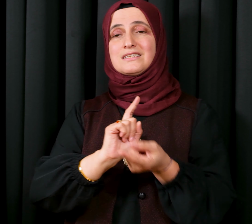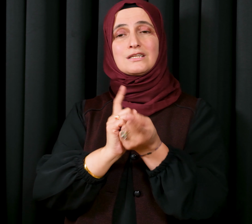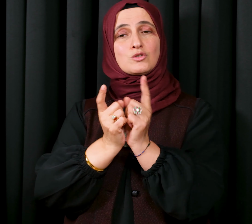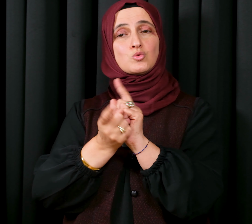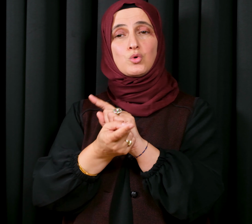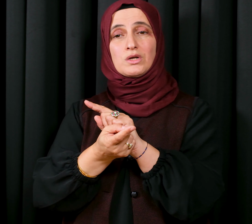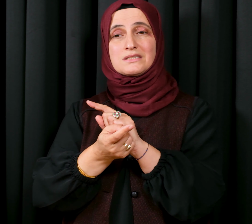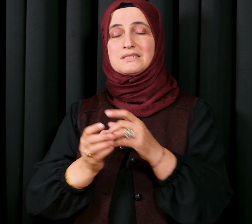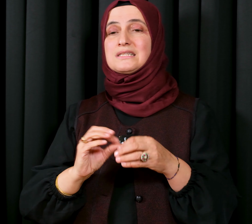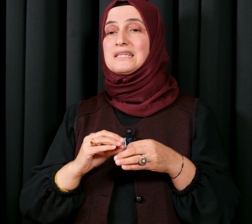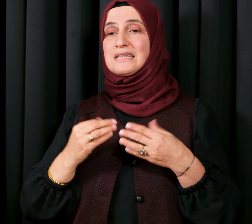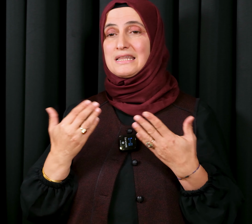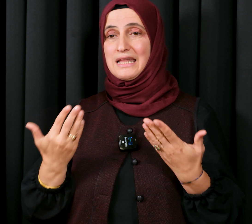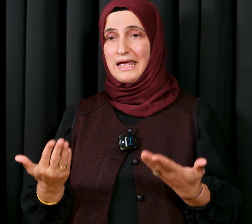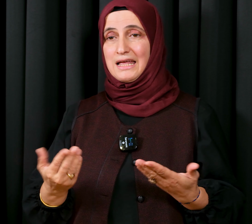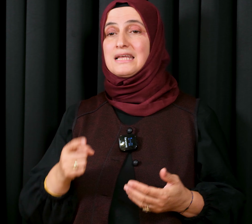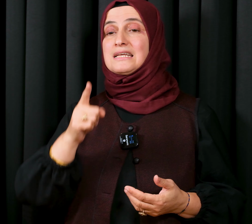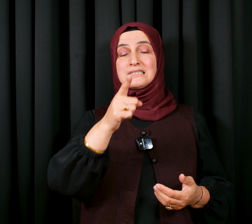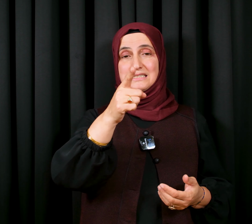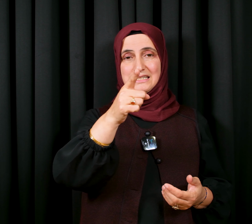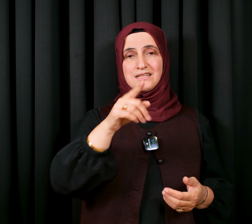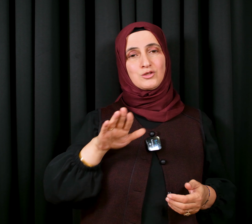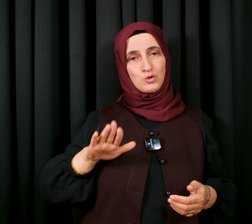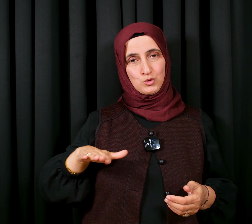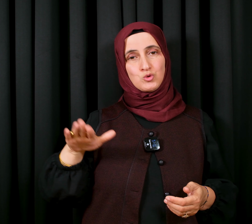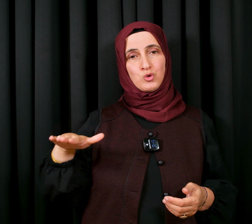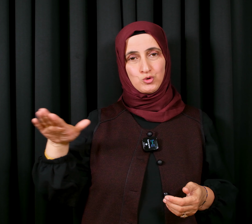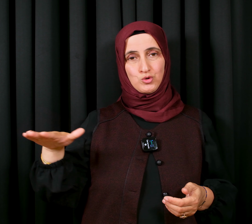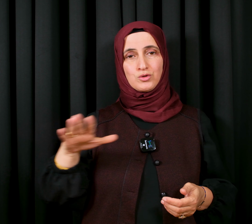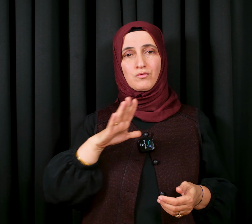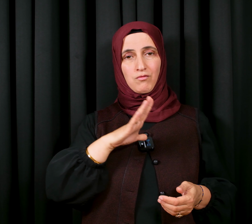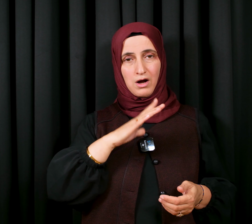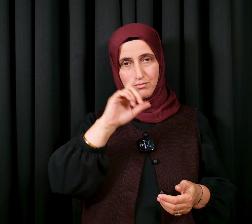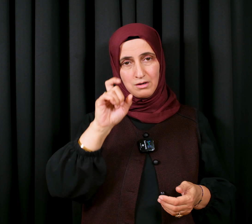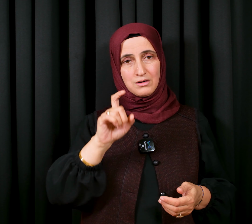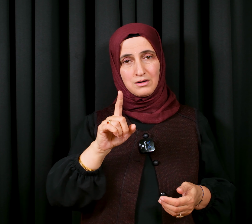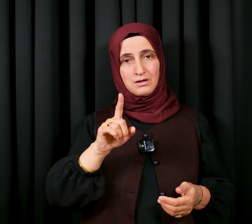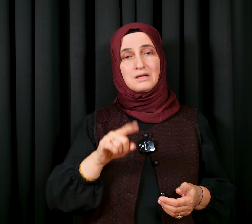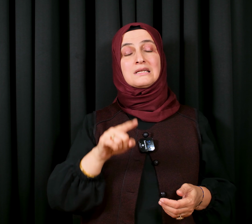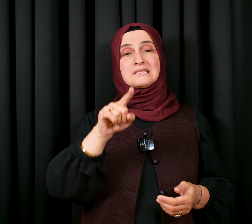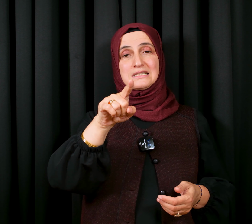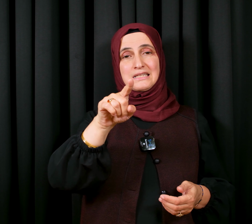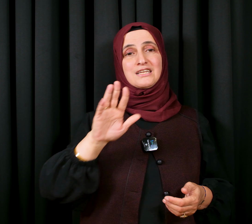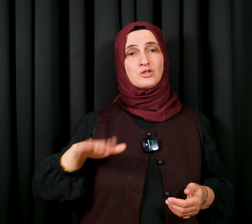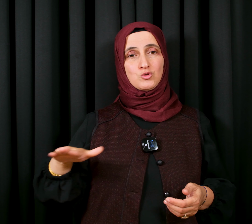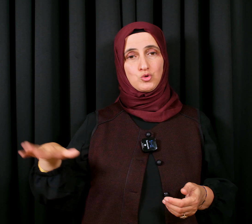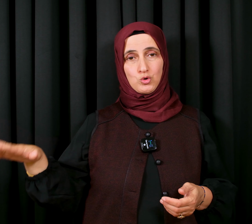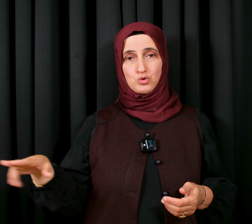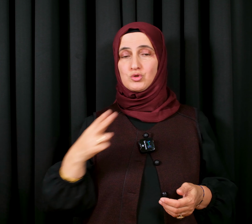soyadın ne? Senin çocuğun var mı? Senin çocuğun